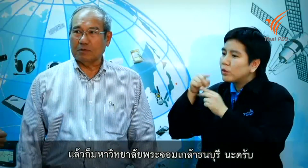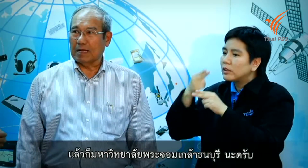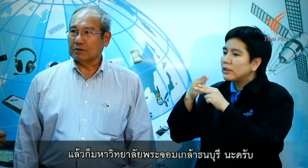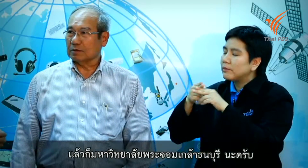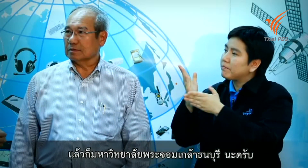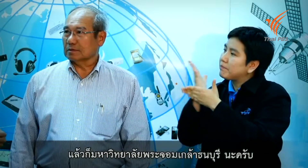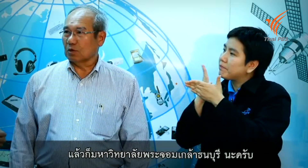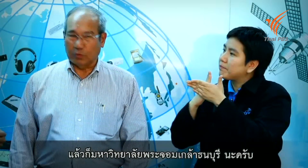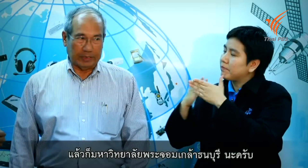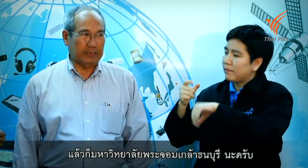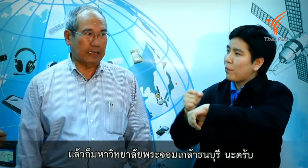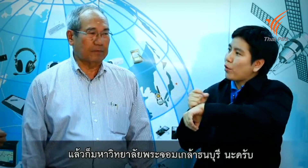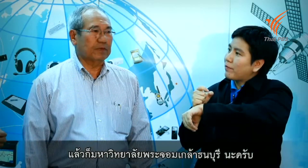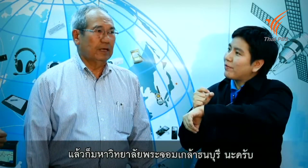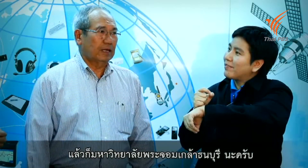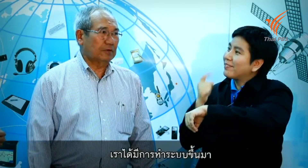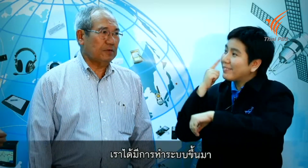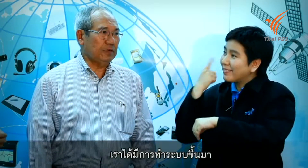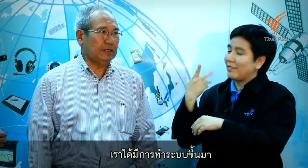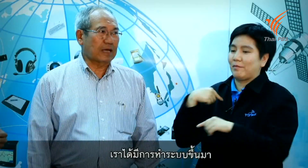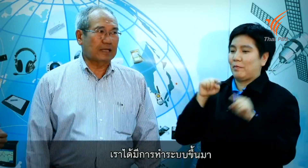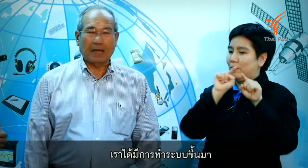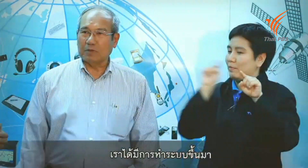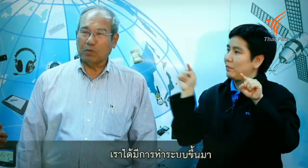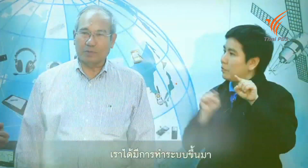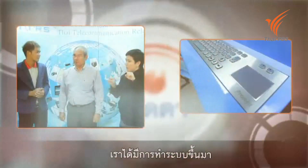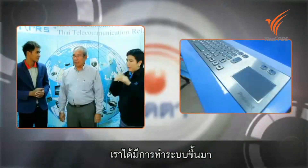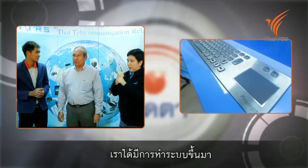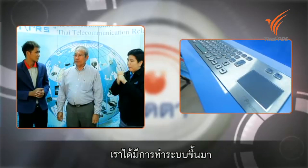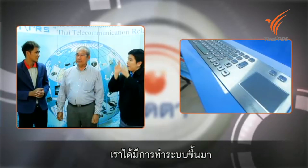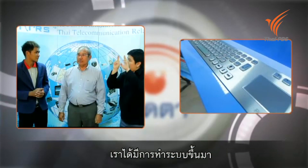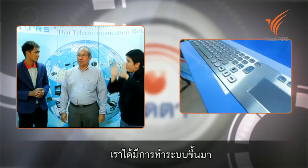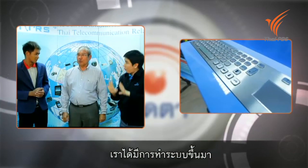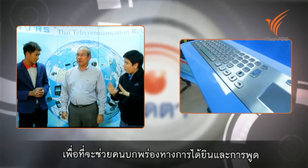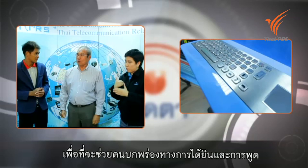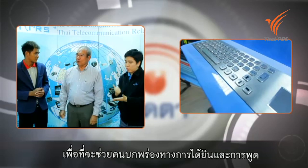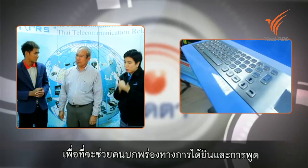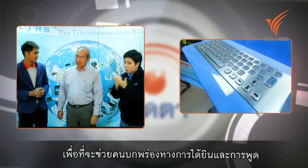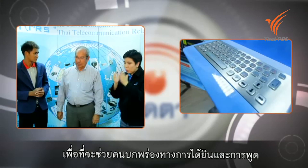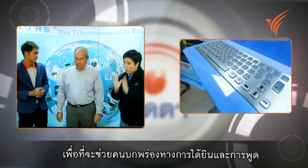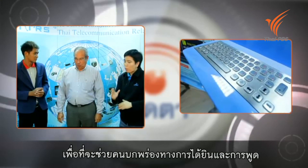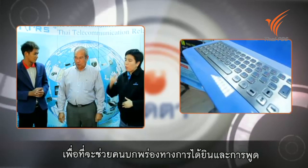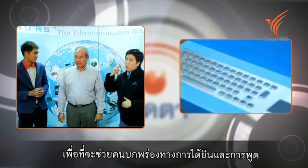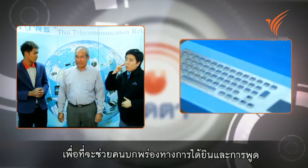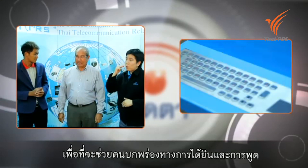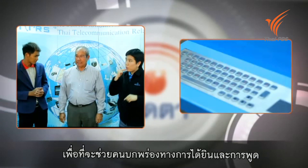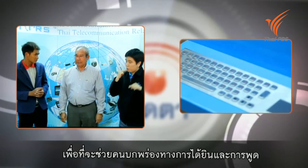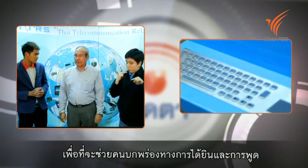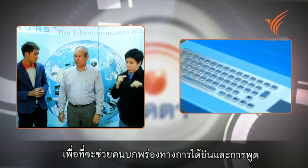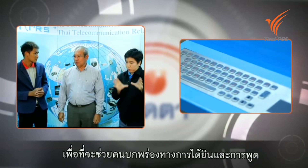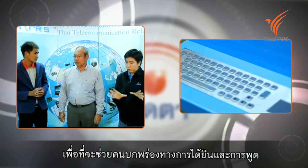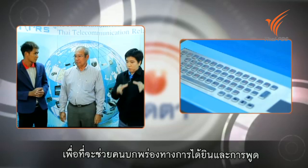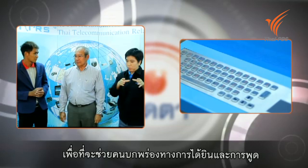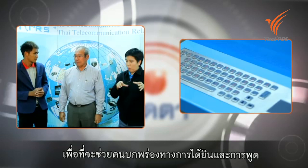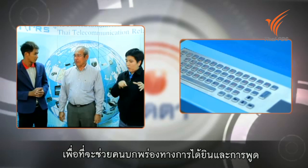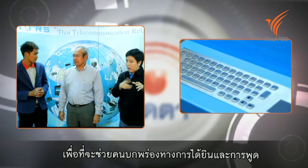พระจอมเกล้าธนบุรีนะครับเราได้มีการทำระบบขึ้นมาเพื่อที่จะช่วยคนบกพร่องทางการได้ยินและทาง